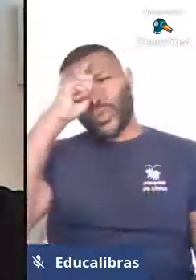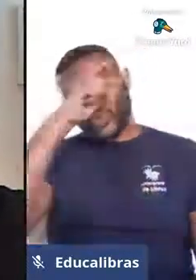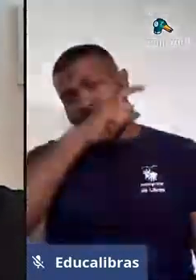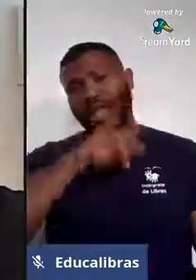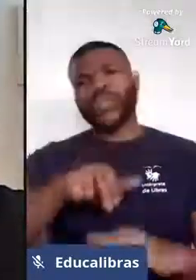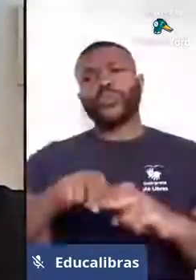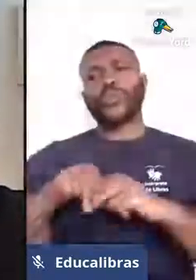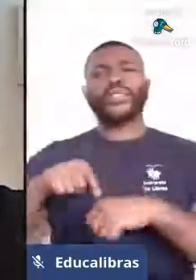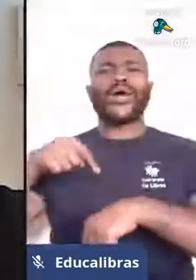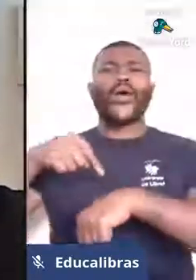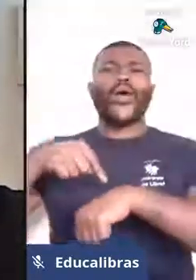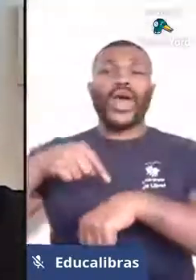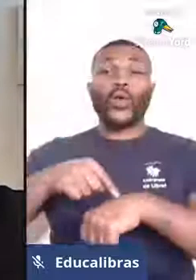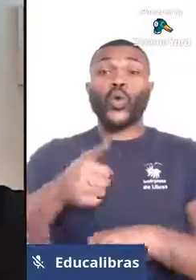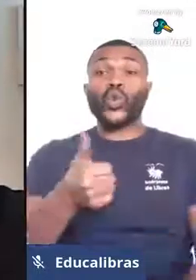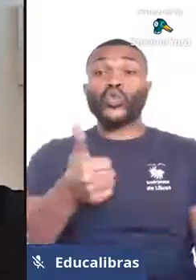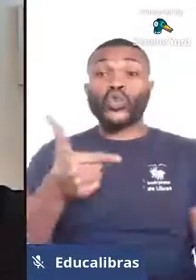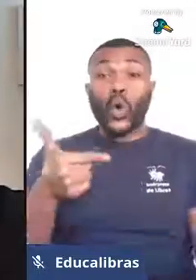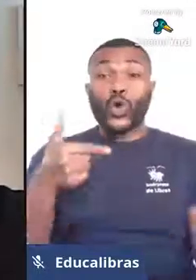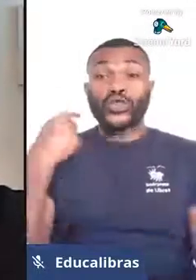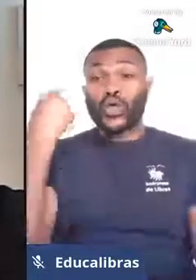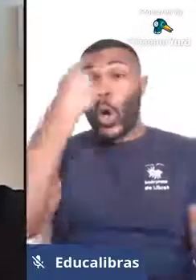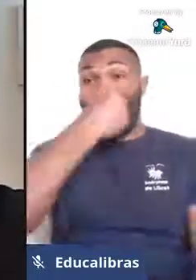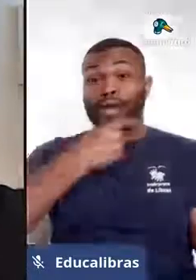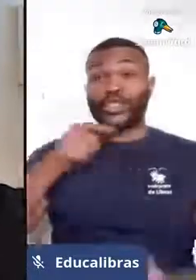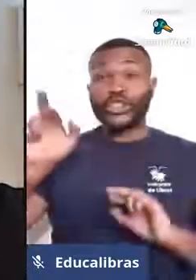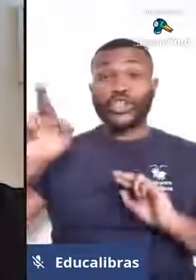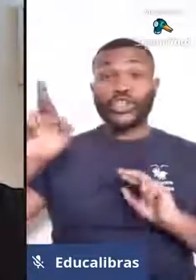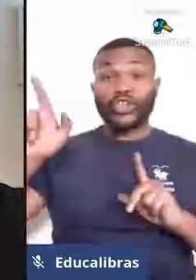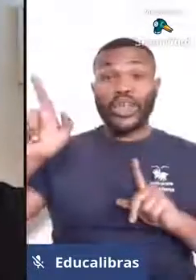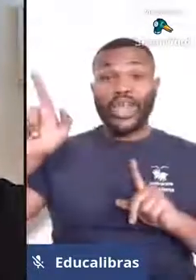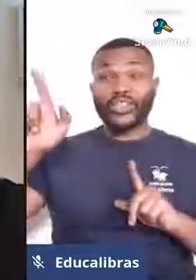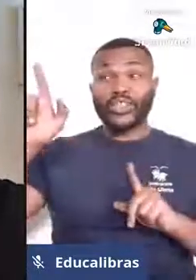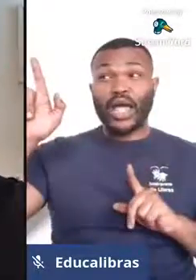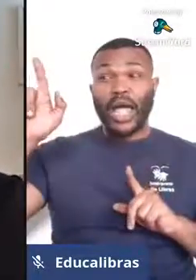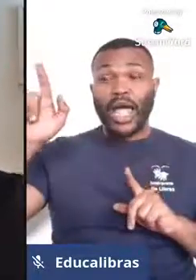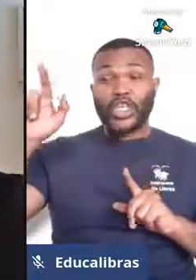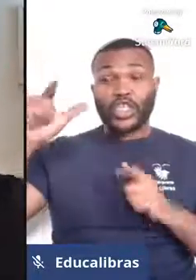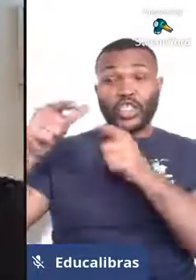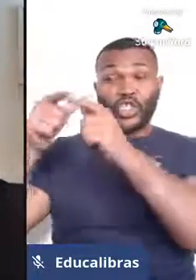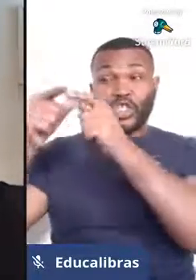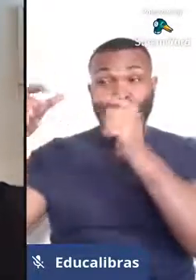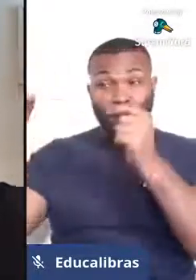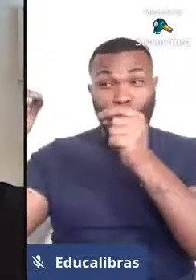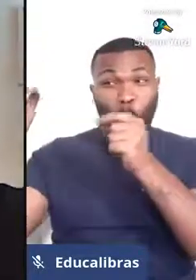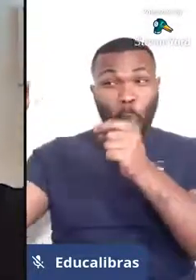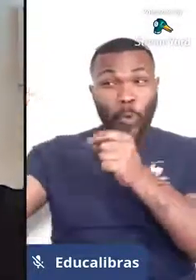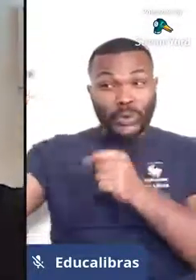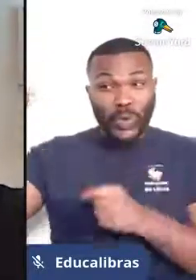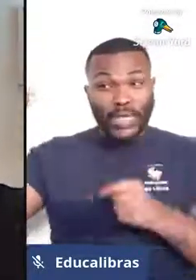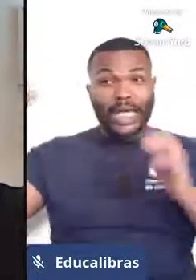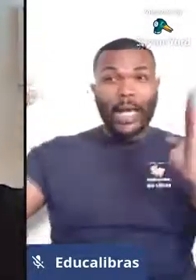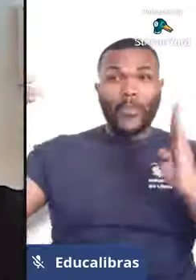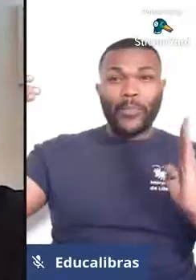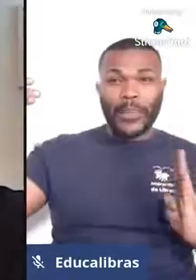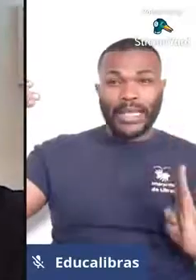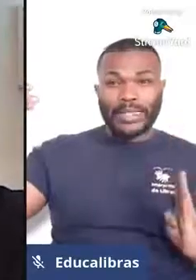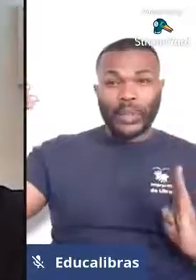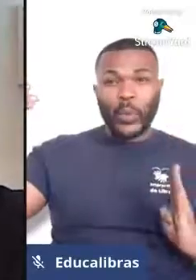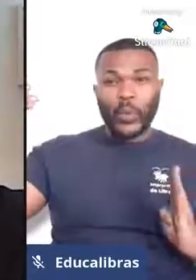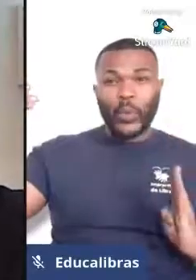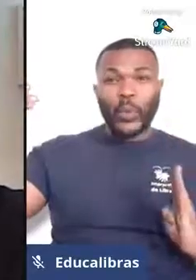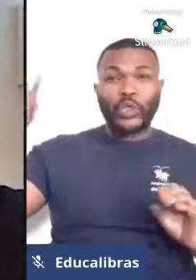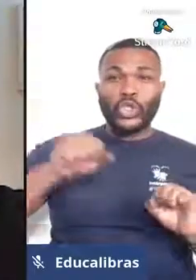horário, são 12 horas de diferença, então muita coisa vai acontecer no meio da madrugada, mas é um período muito bom para se